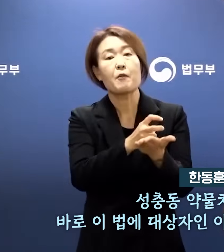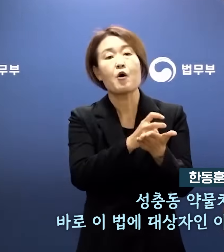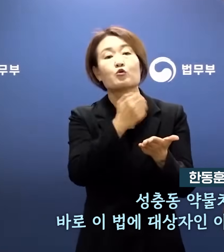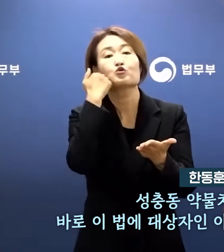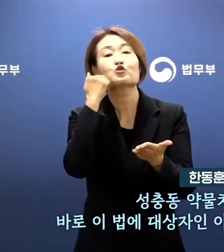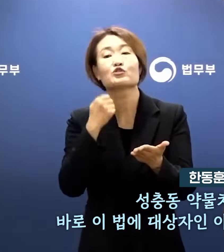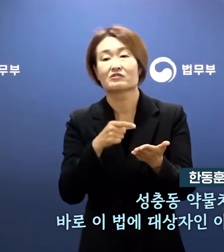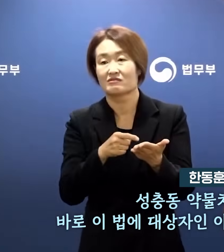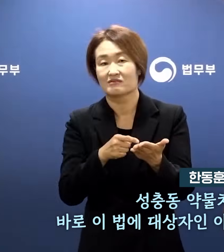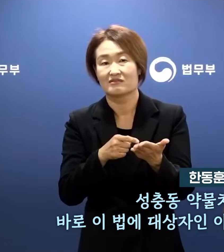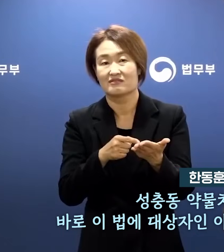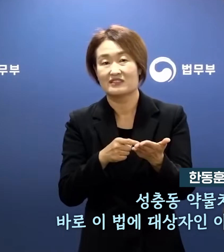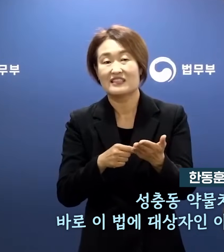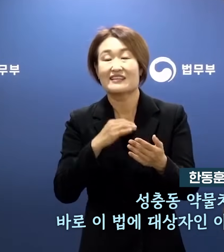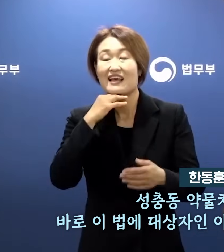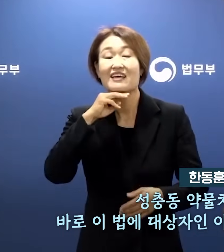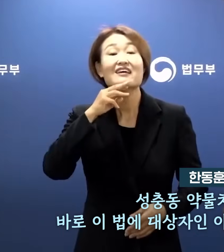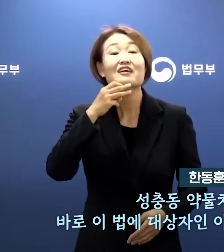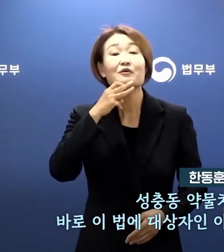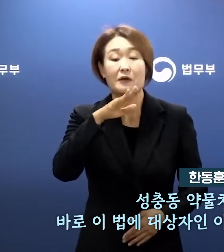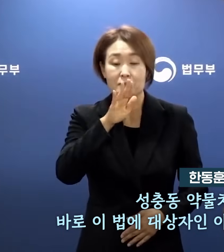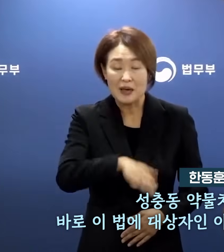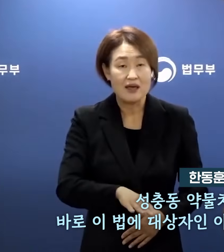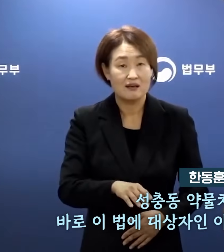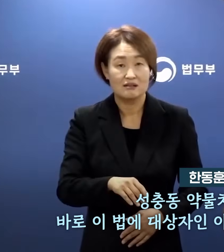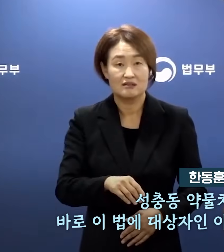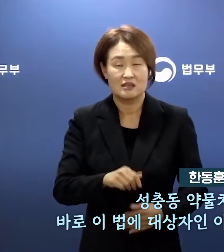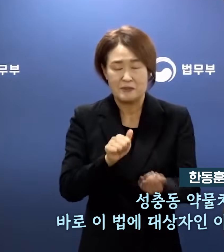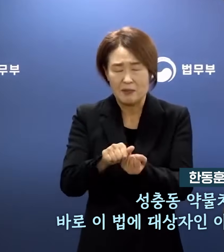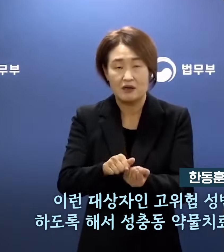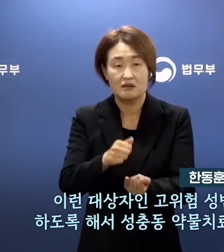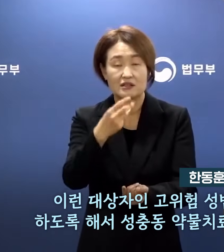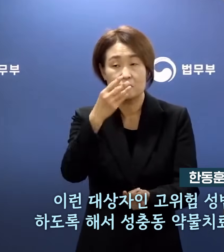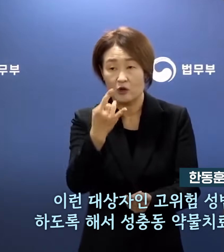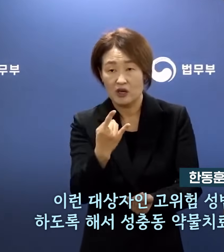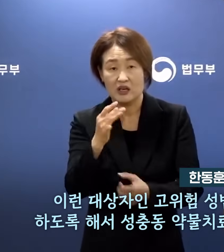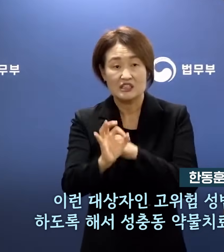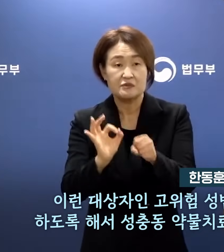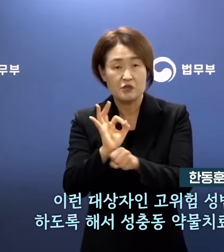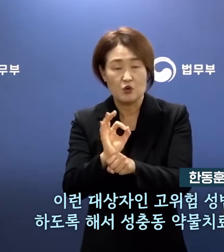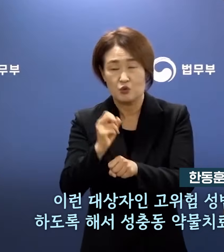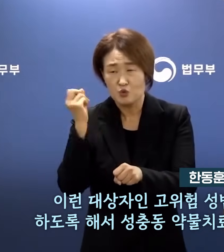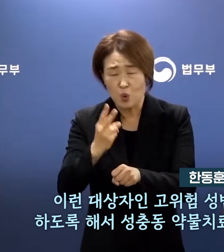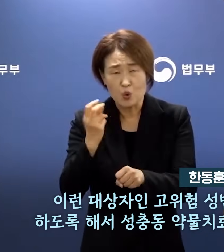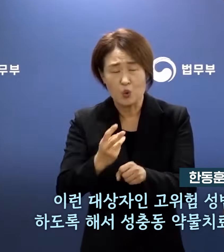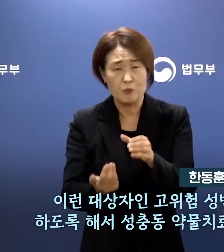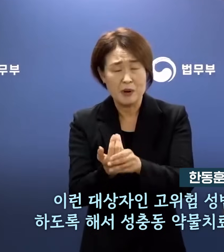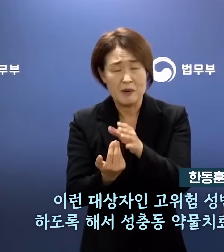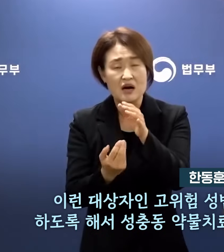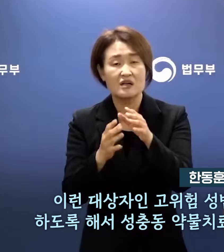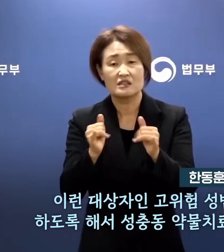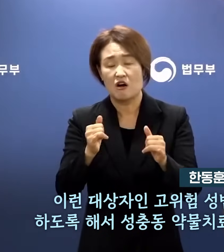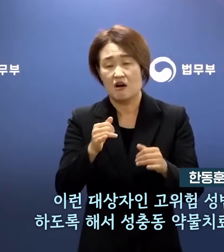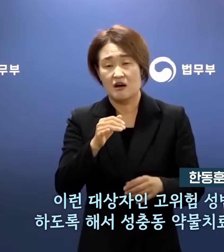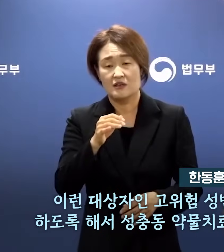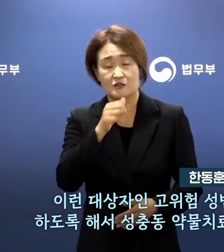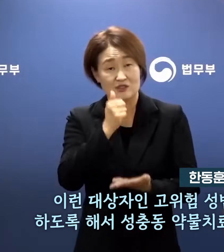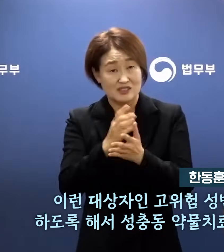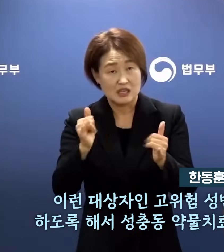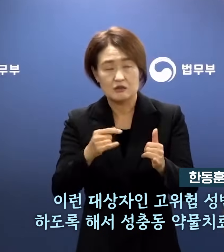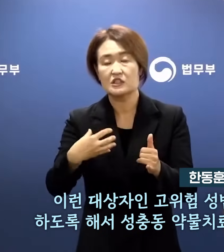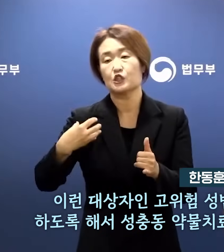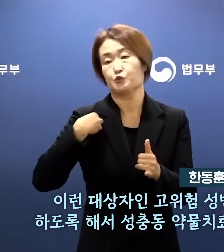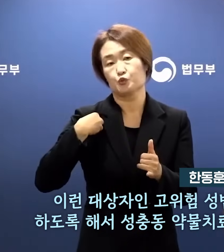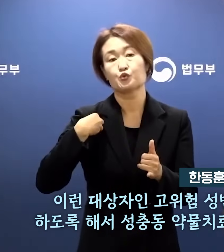대상자인 아까 말씀드린 13세, 3회, 10년 이런 대상자인 고위험 성범죄자에 대해서는